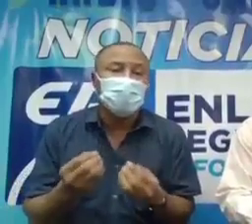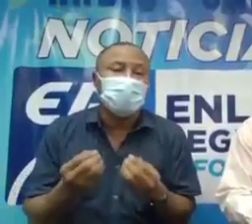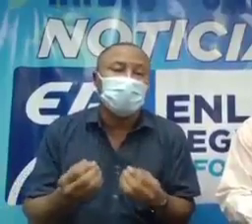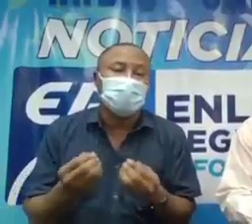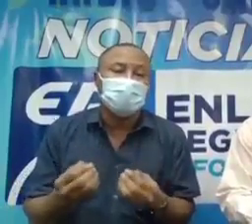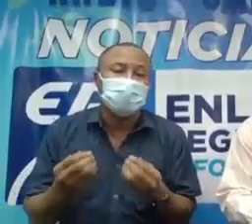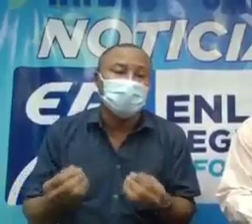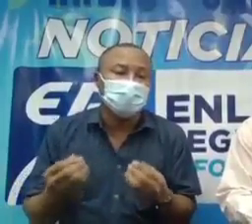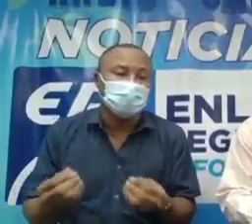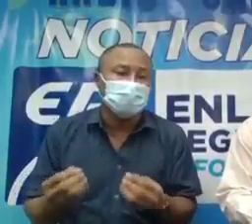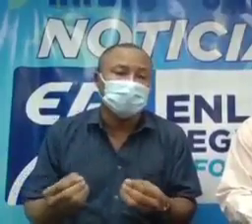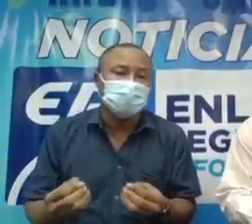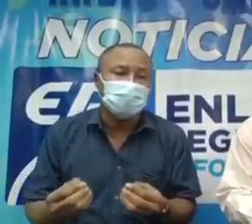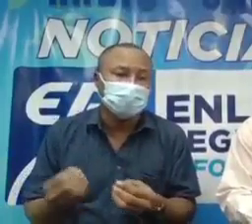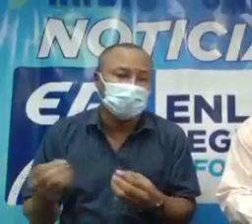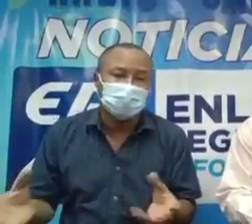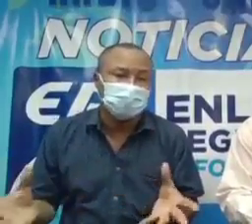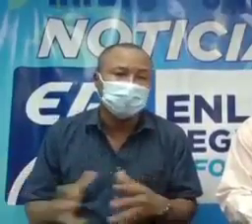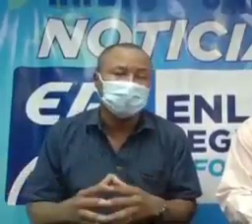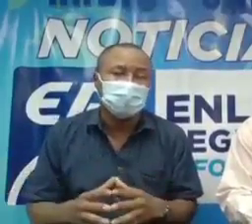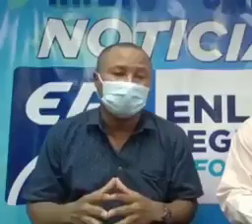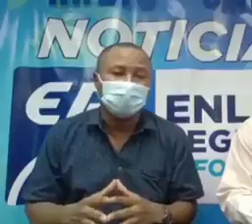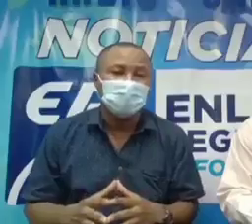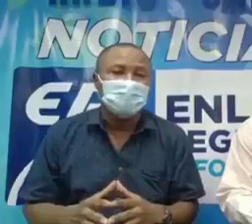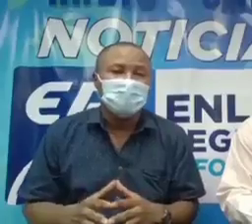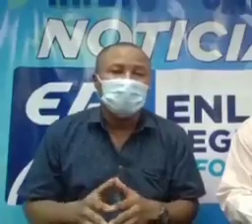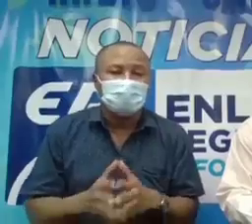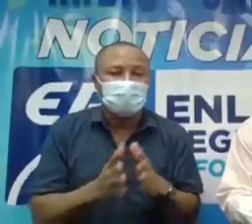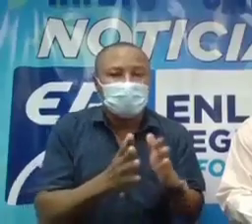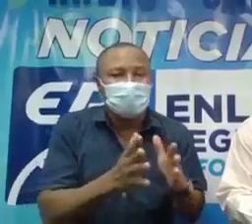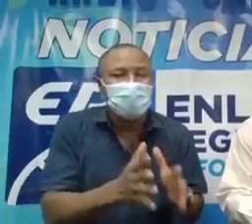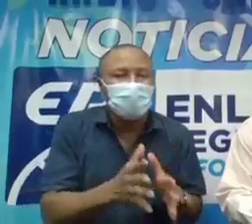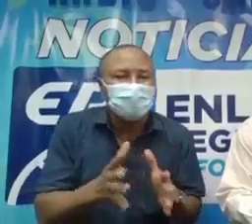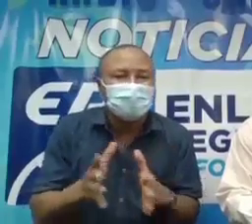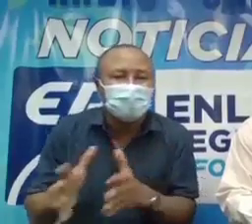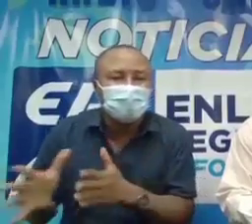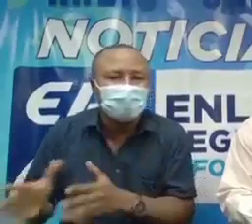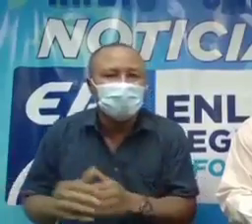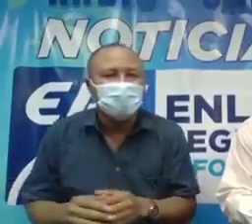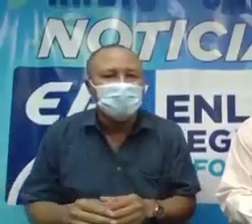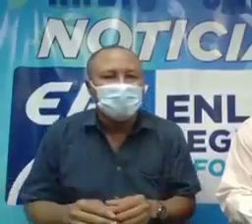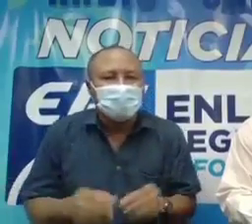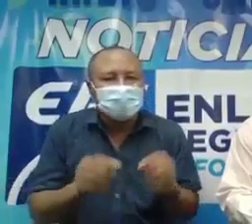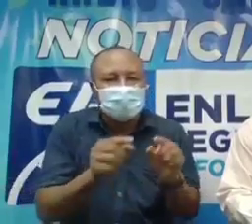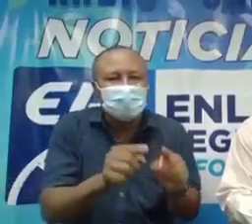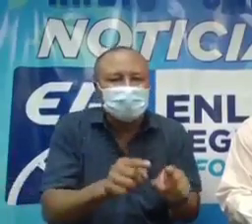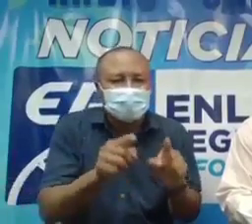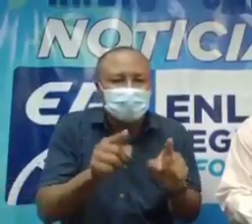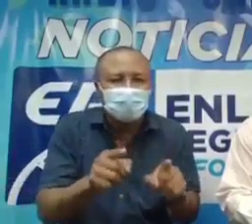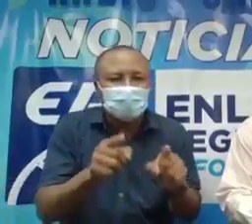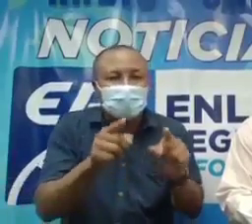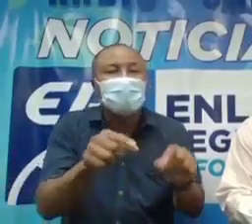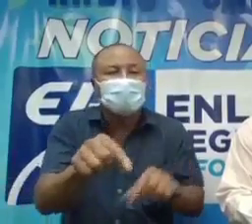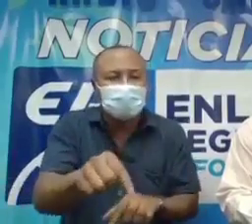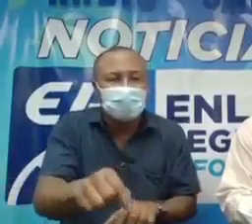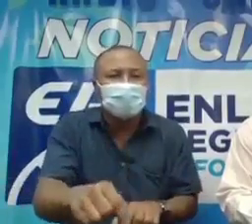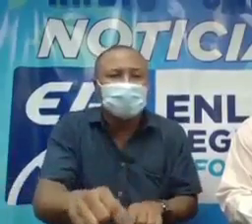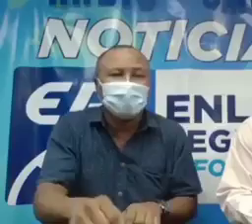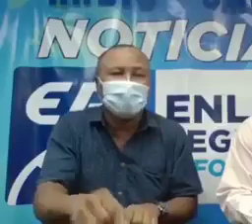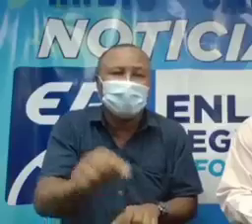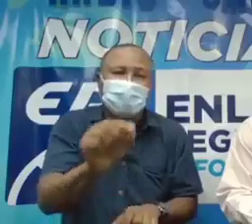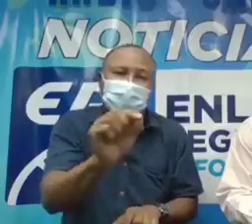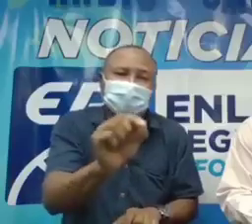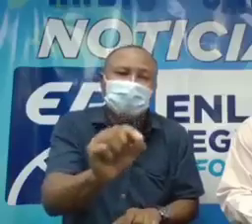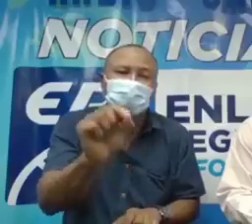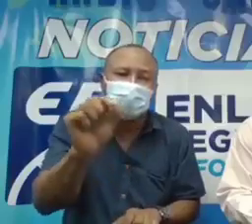soy abogado, pero le quedan debiendo, creo, a sus maestros y a la universidad. Porque ¿en qué parte de la ley establece que, diga, que le vengan